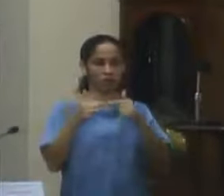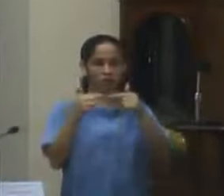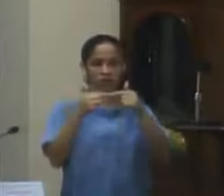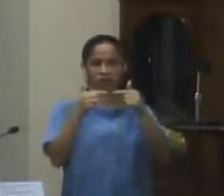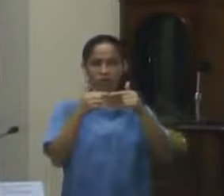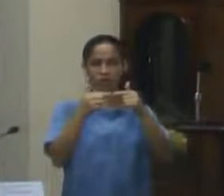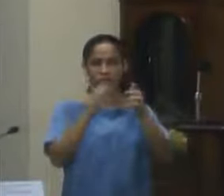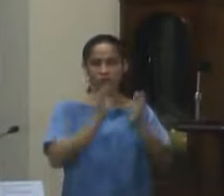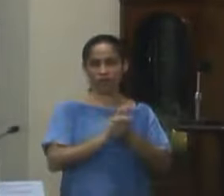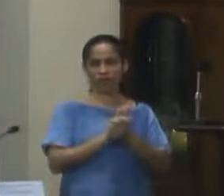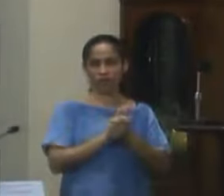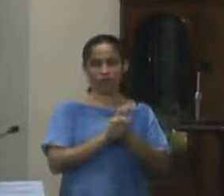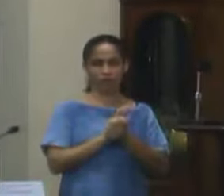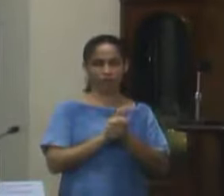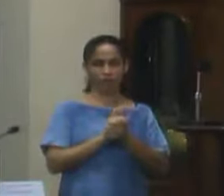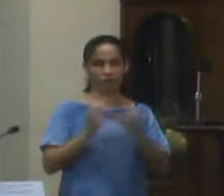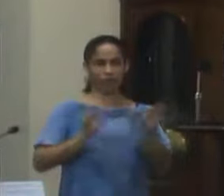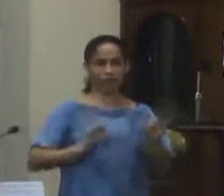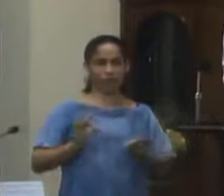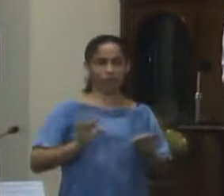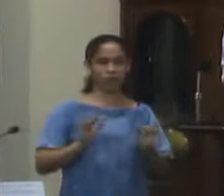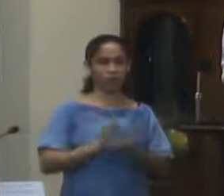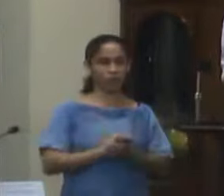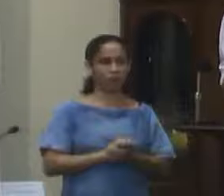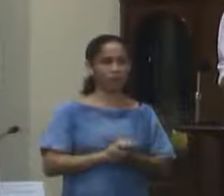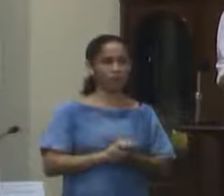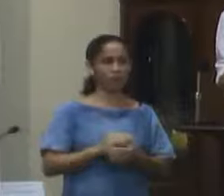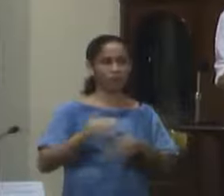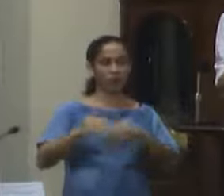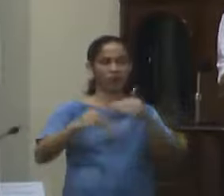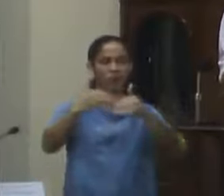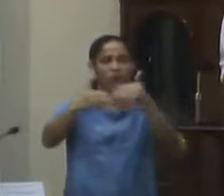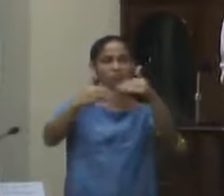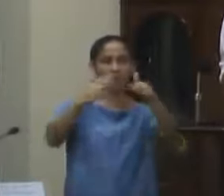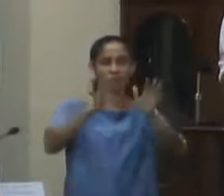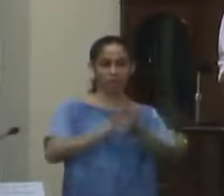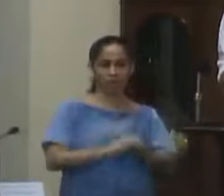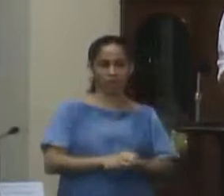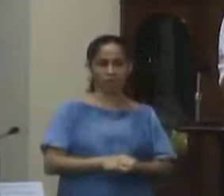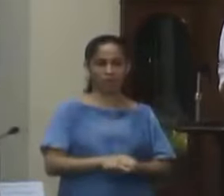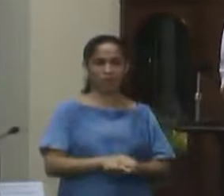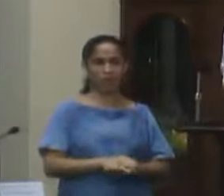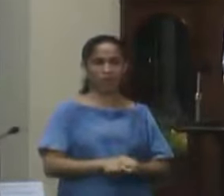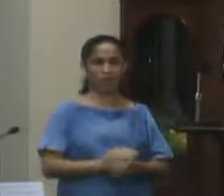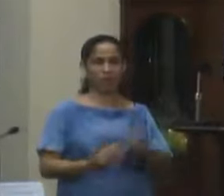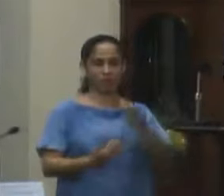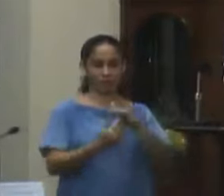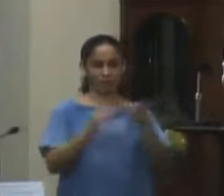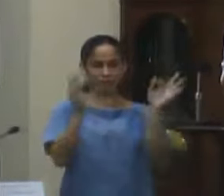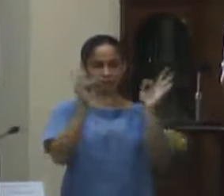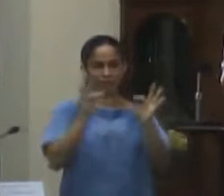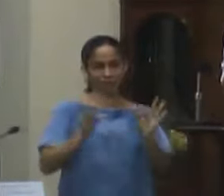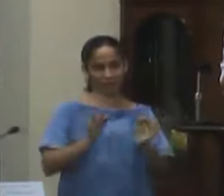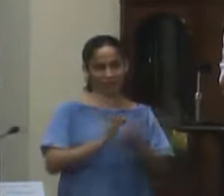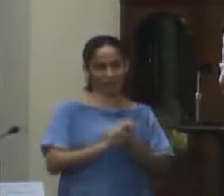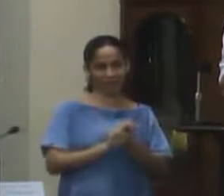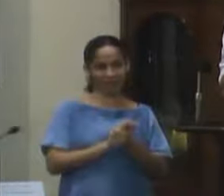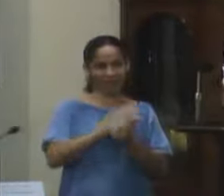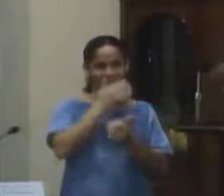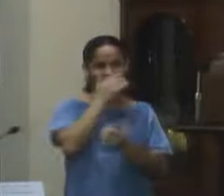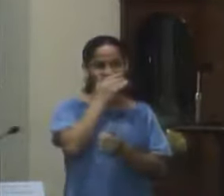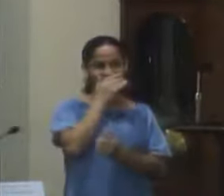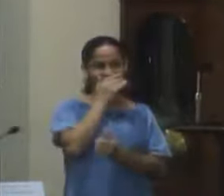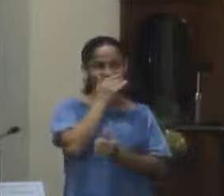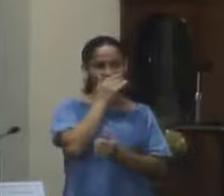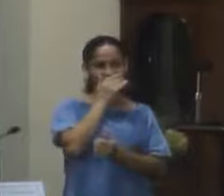favoráveis ao projeto, ao trâmite, ao andamento, a um final feliz,